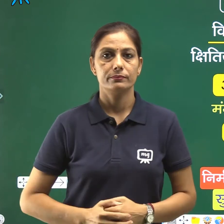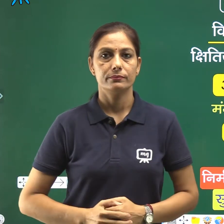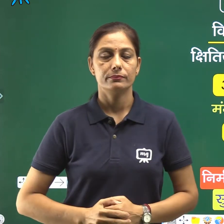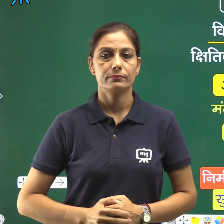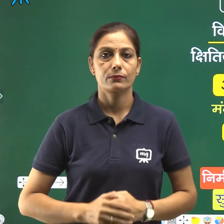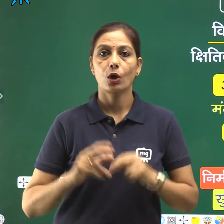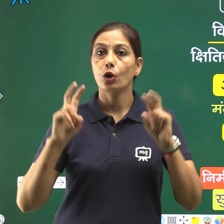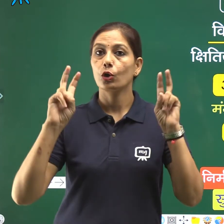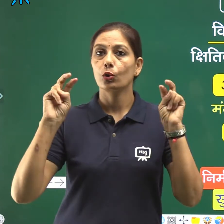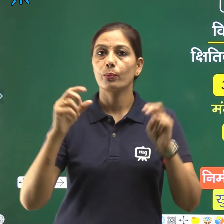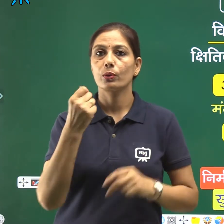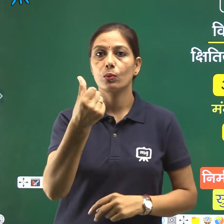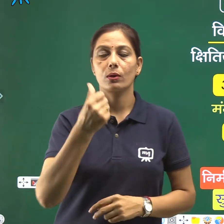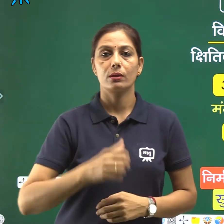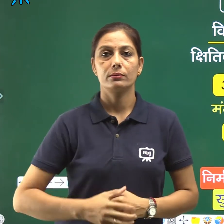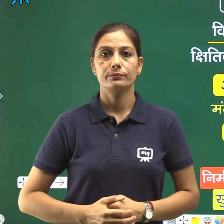अध्याय 9 का